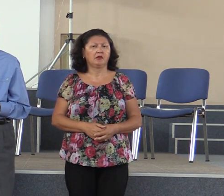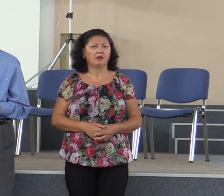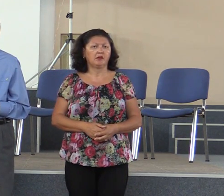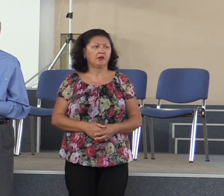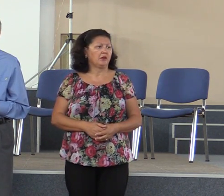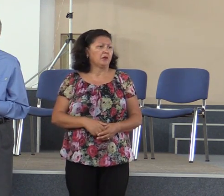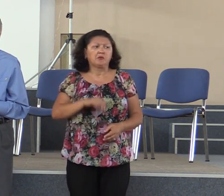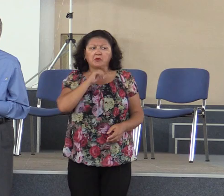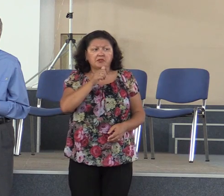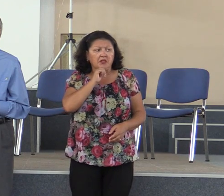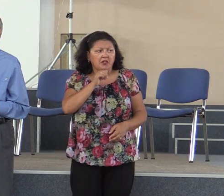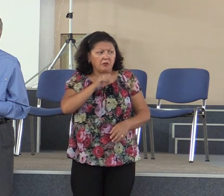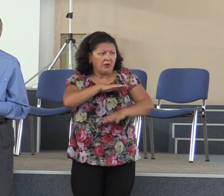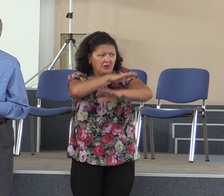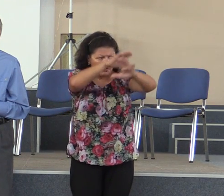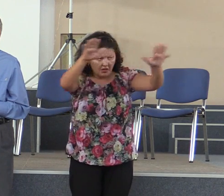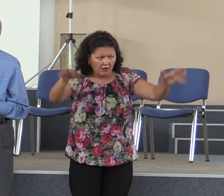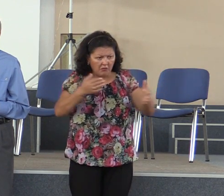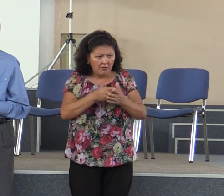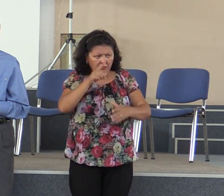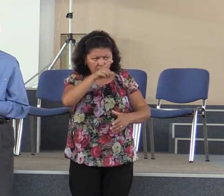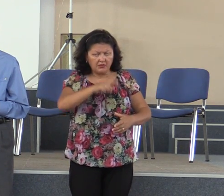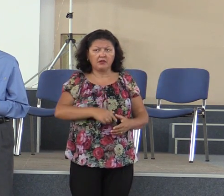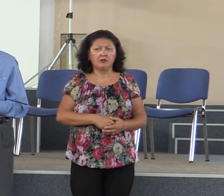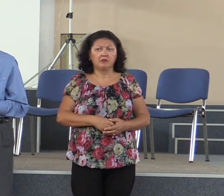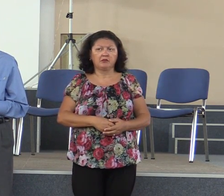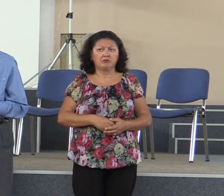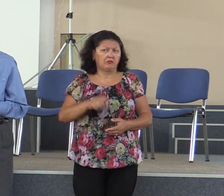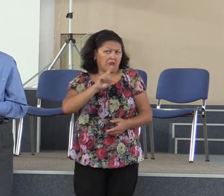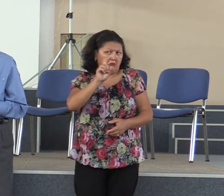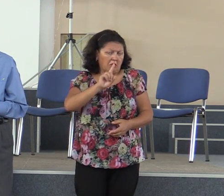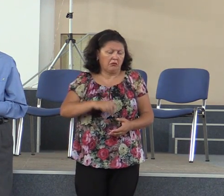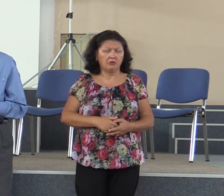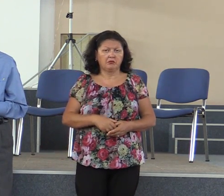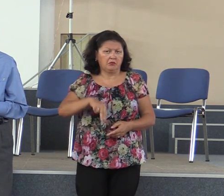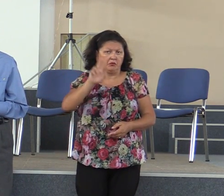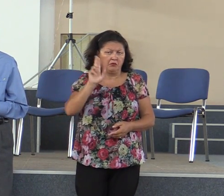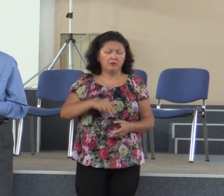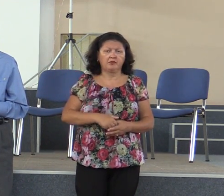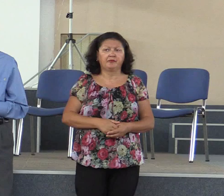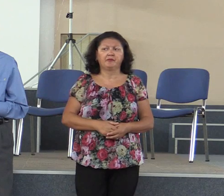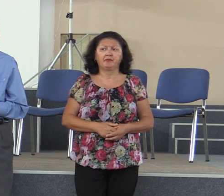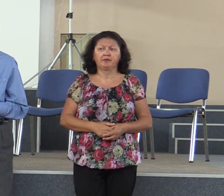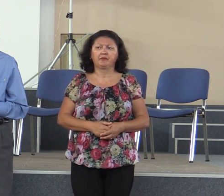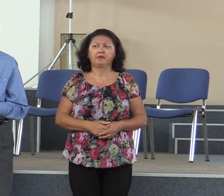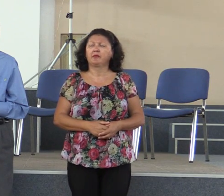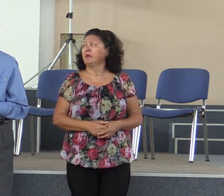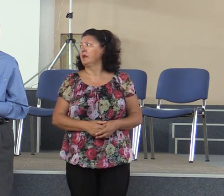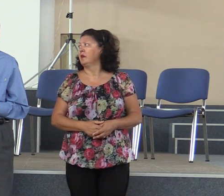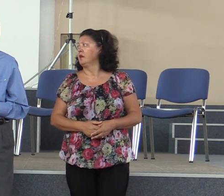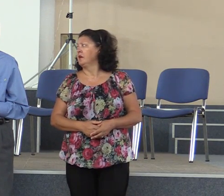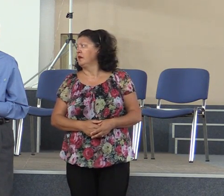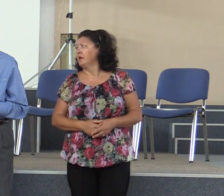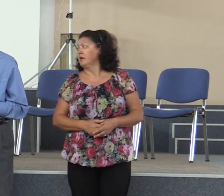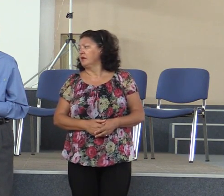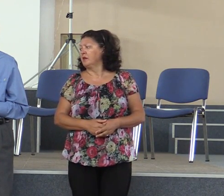este nimeni în întreaga lume pentru tine? No. Nu, a spus el. But tell me, sir, how did you get to be